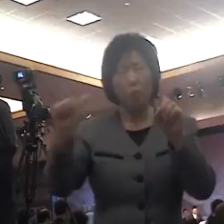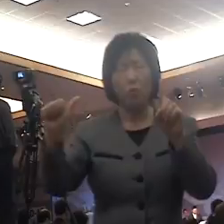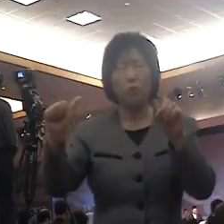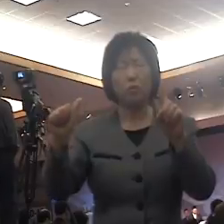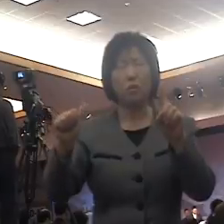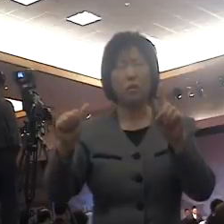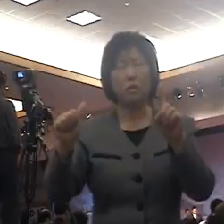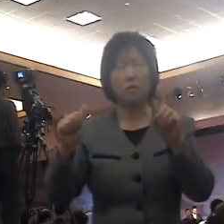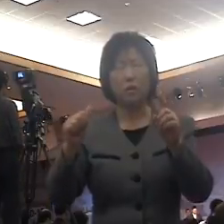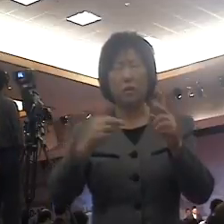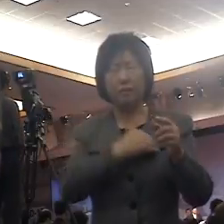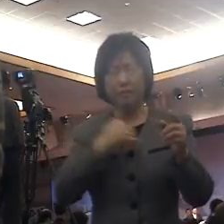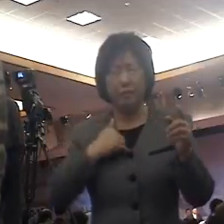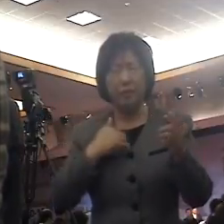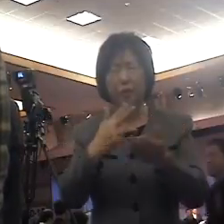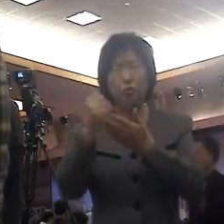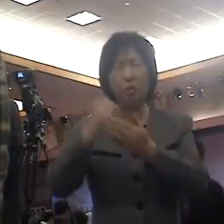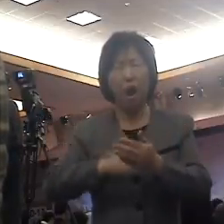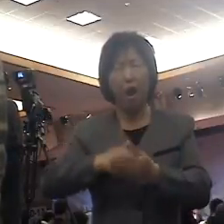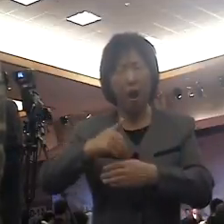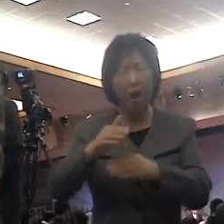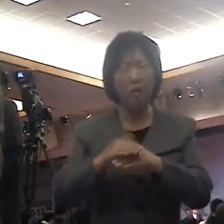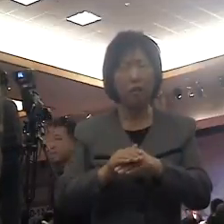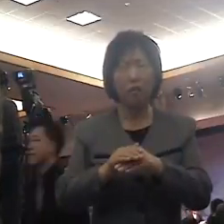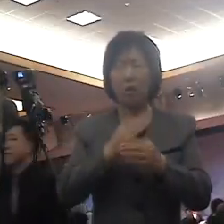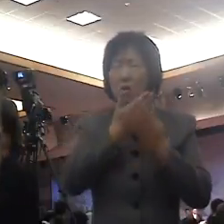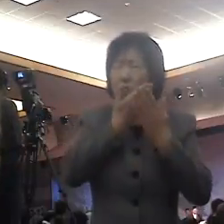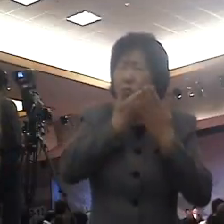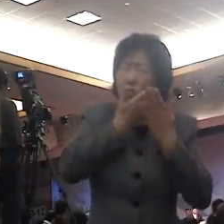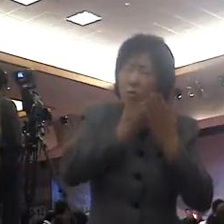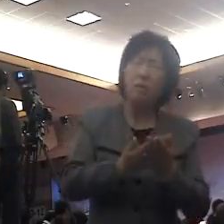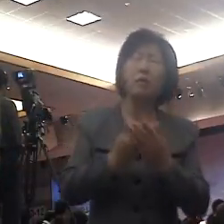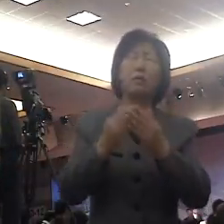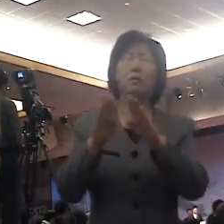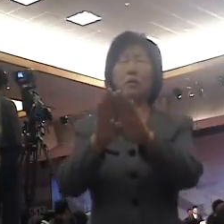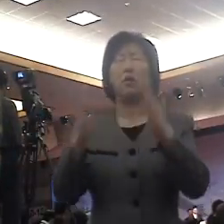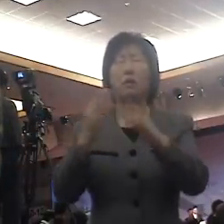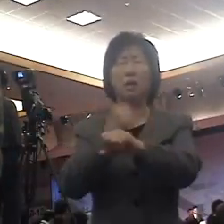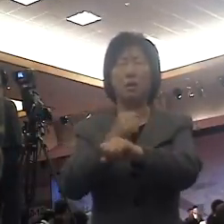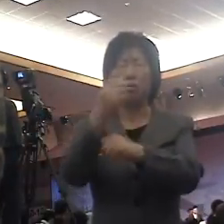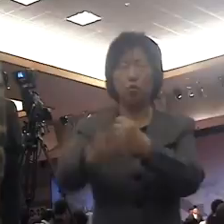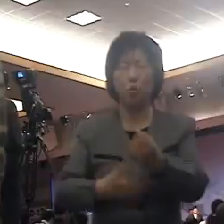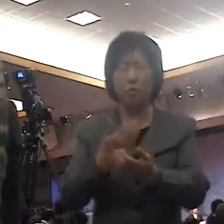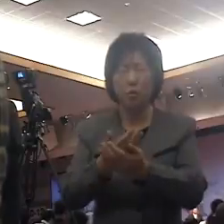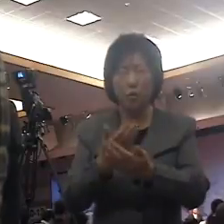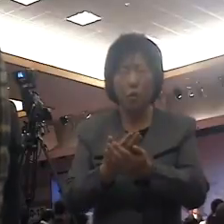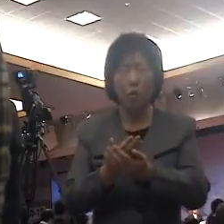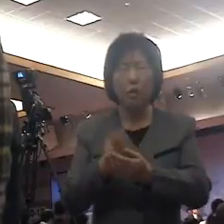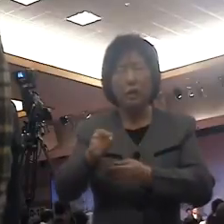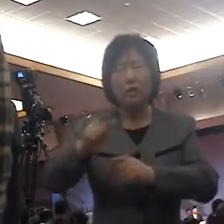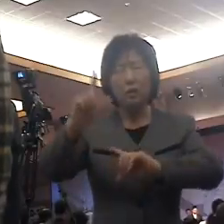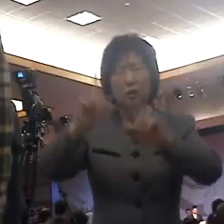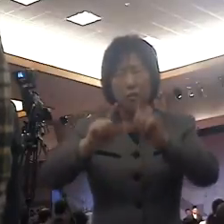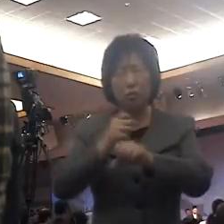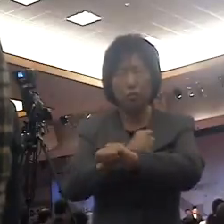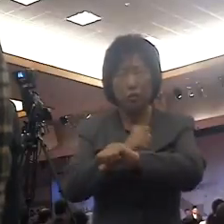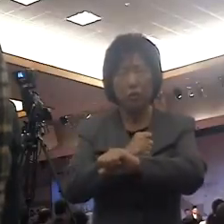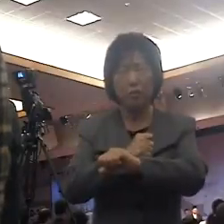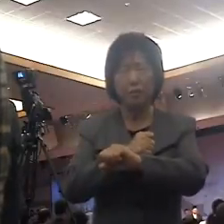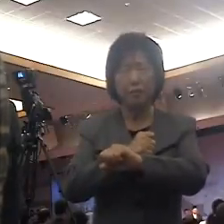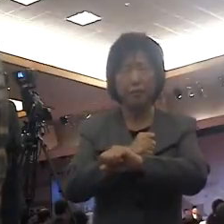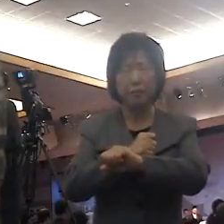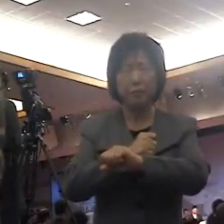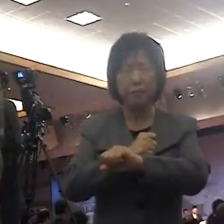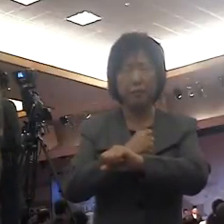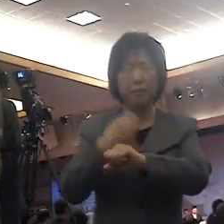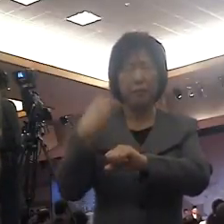수 있는 귀한 예배의 장이 열릴 수 있도록 저희 교회 위에 은혜 내려 주시옵소서. 이 사역들을 위해 수고하고 기도하시는 담임